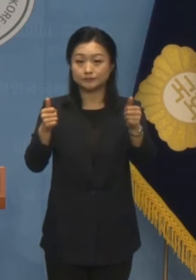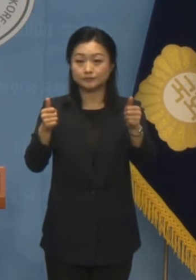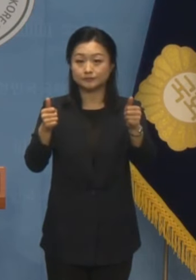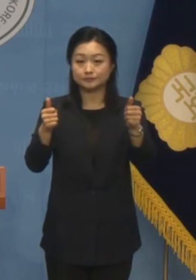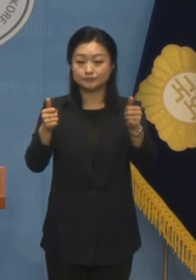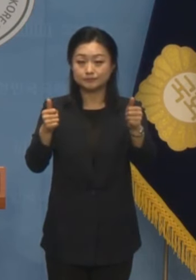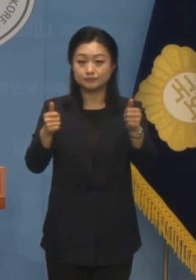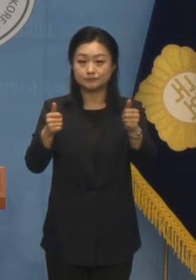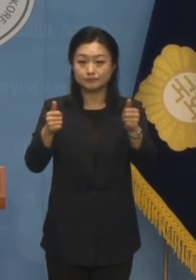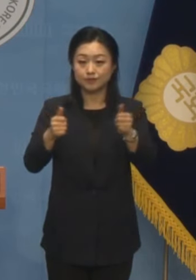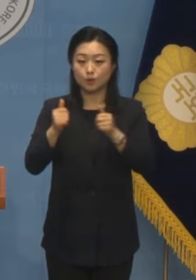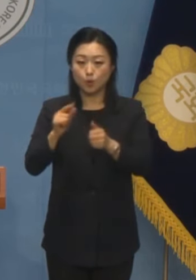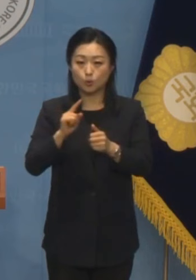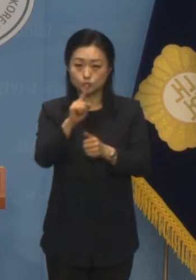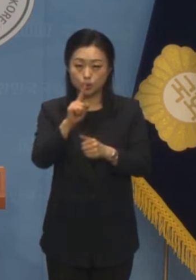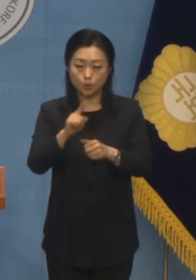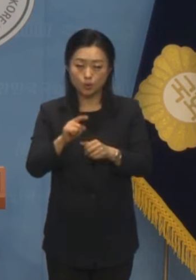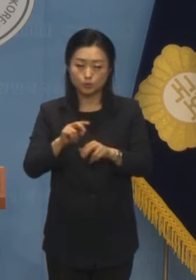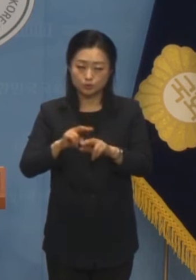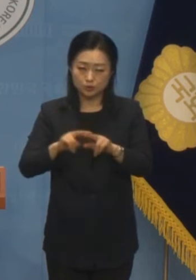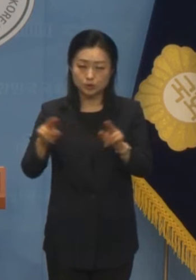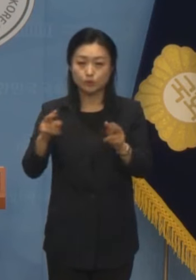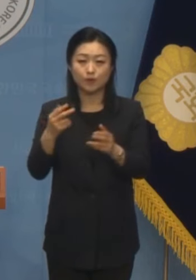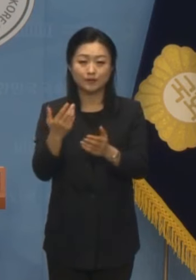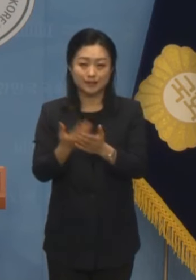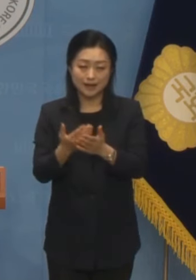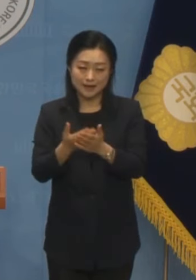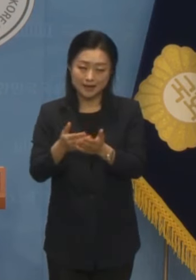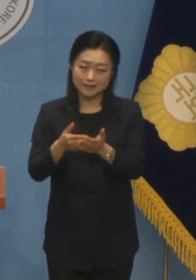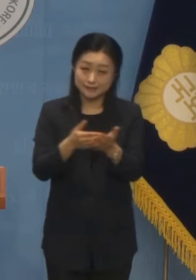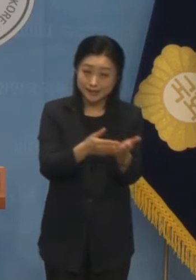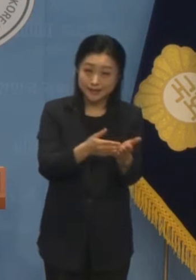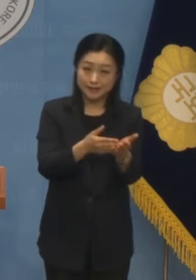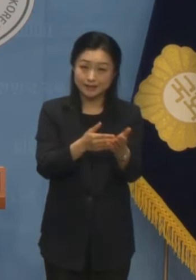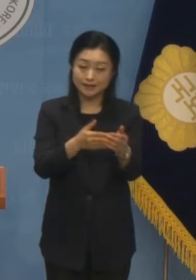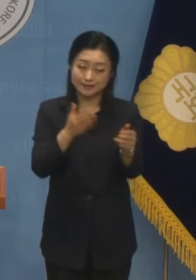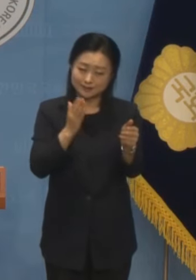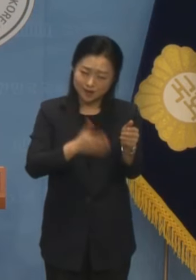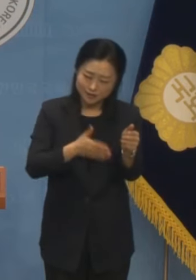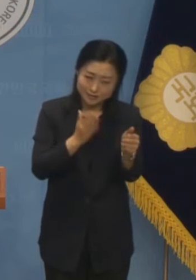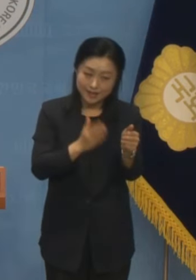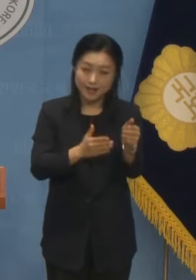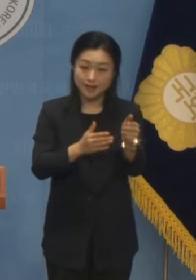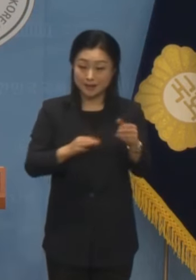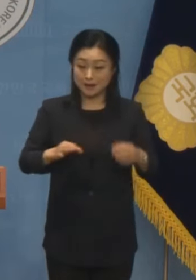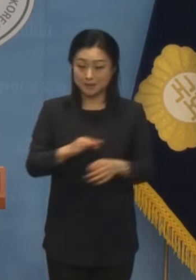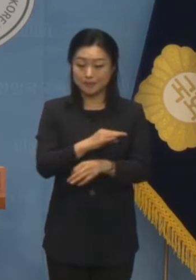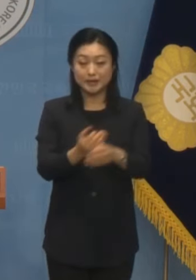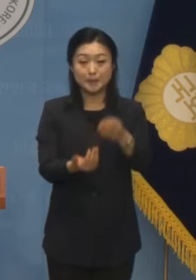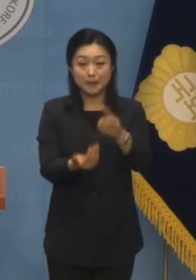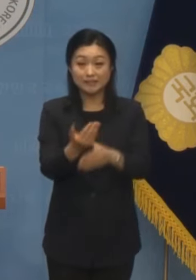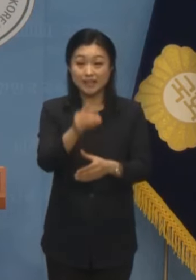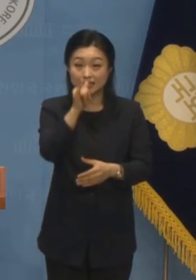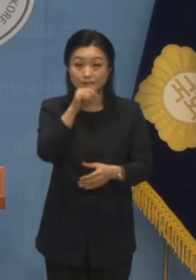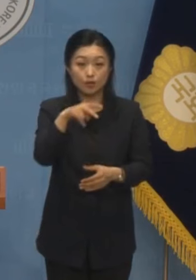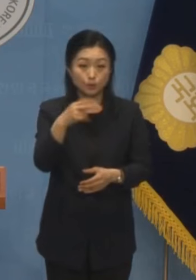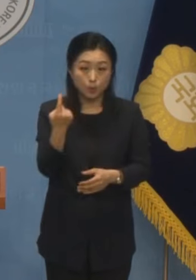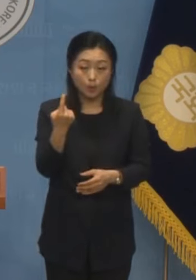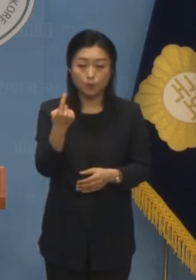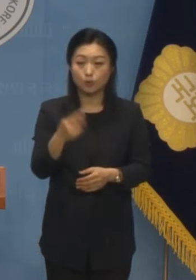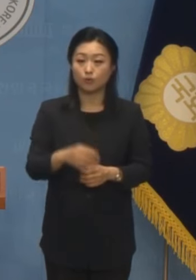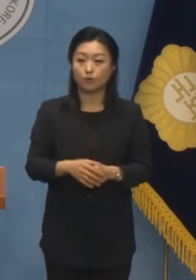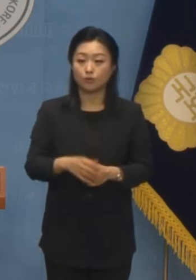의원으로부터 공소취소 청탁 같은 부정청탁을 받았고 그 부분에 대해서 어떤 비위가 발생을 하더라도 그런